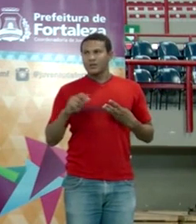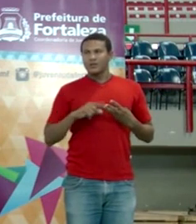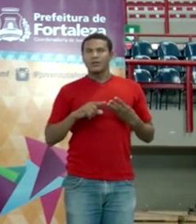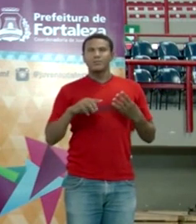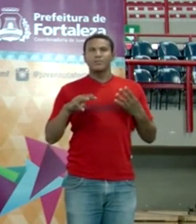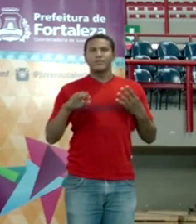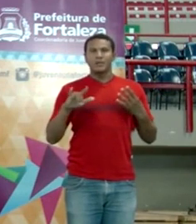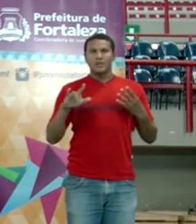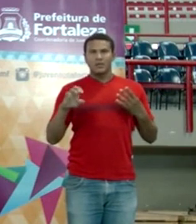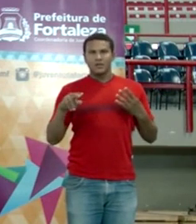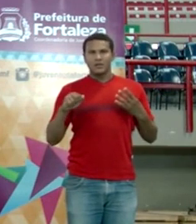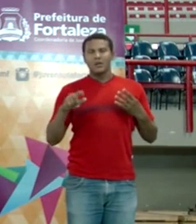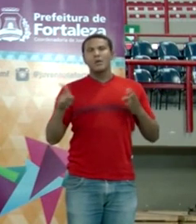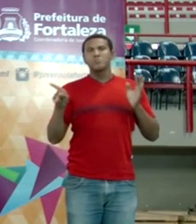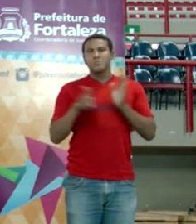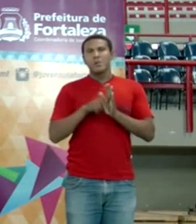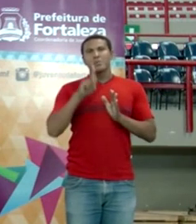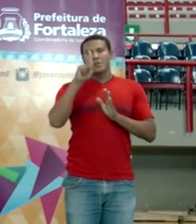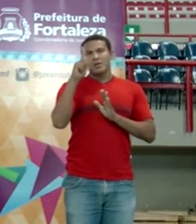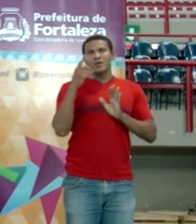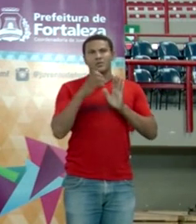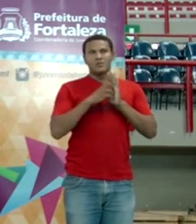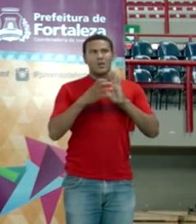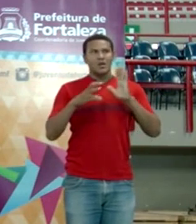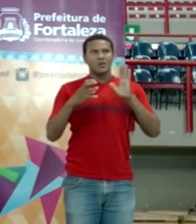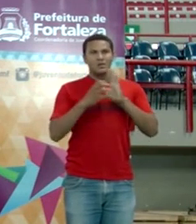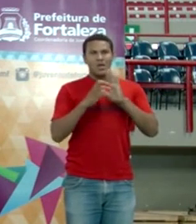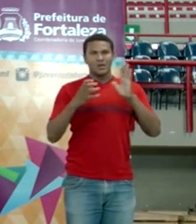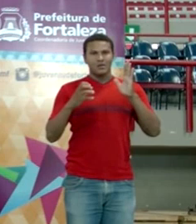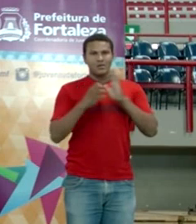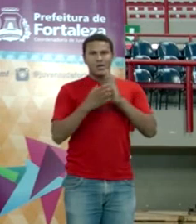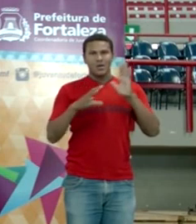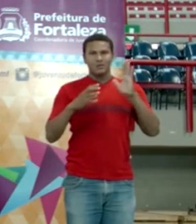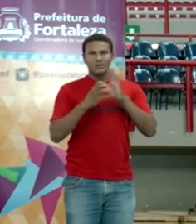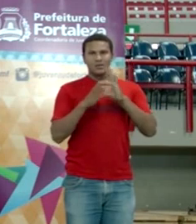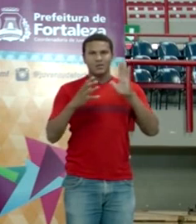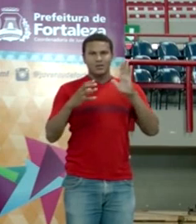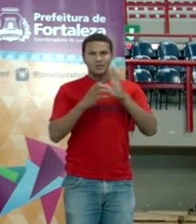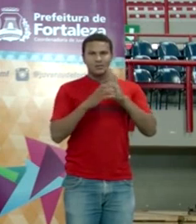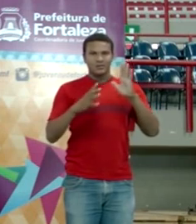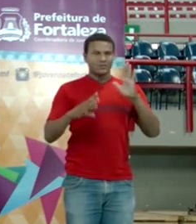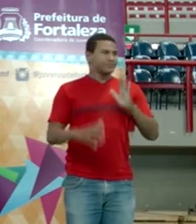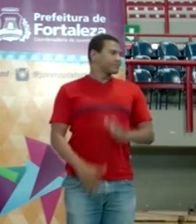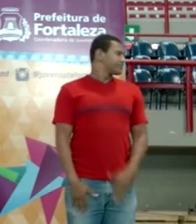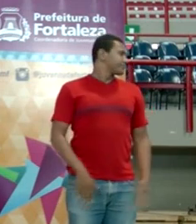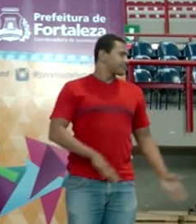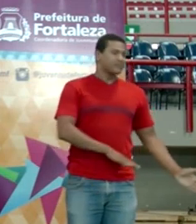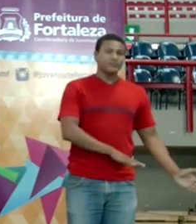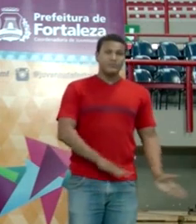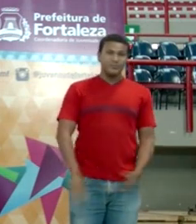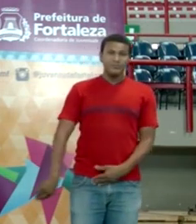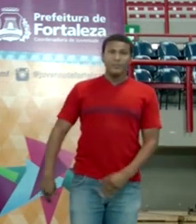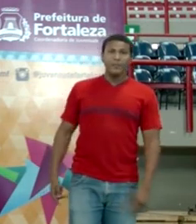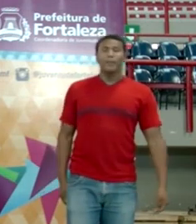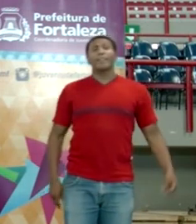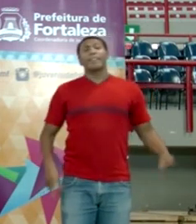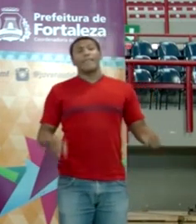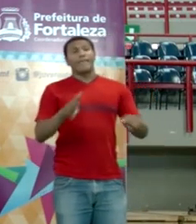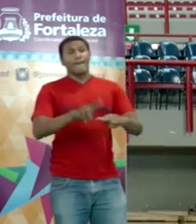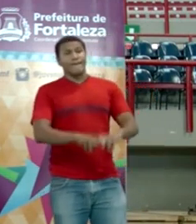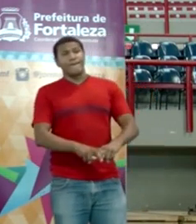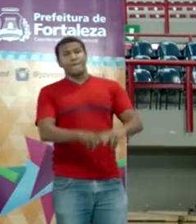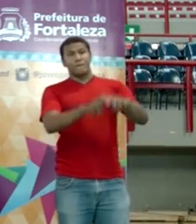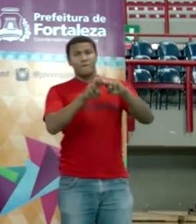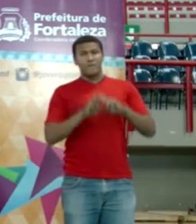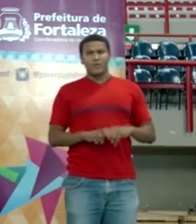da nossa região metropolitana. Um abraço para todos. Mas voltando para cá. Então, quando a gente